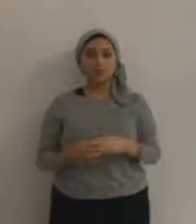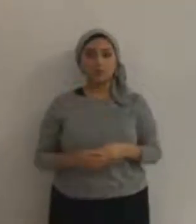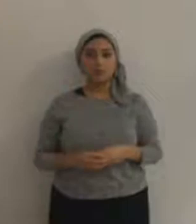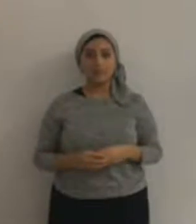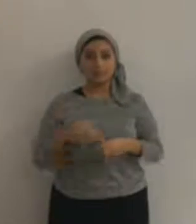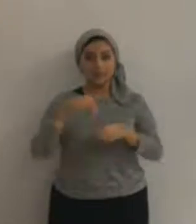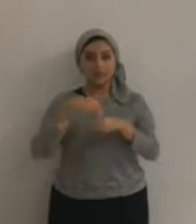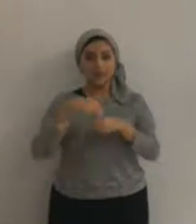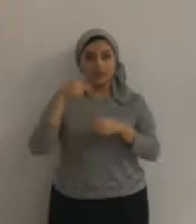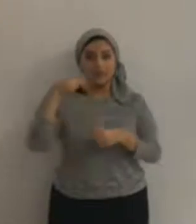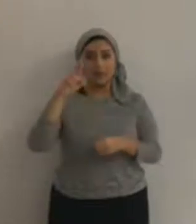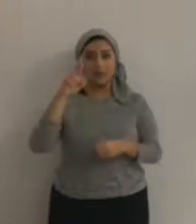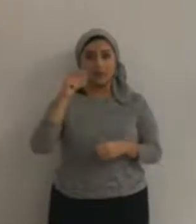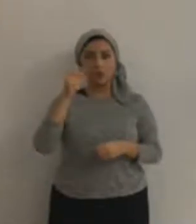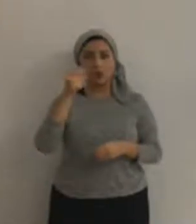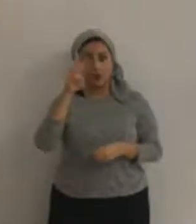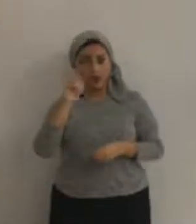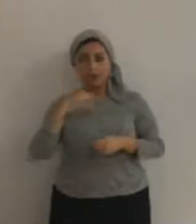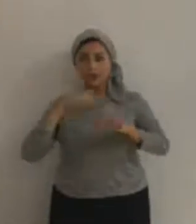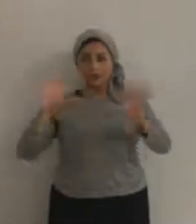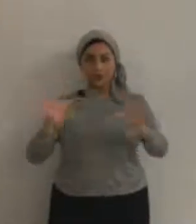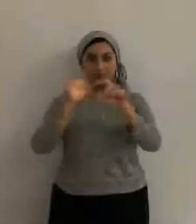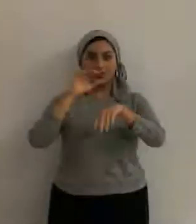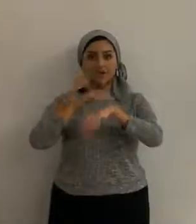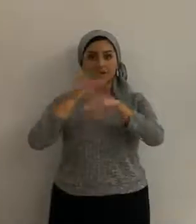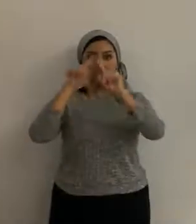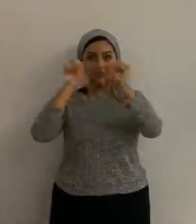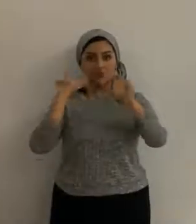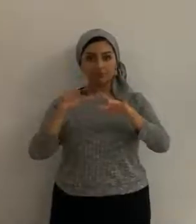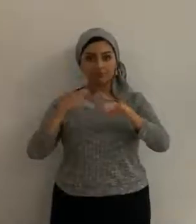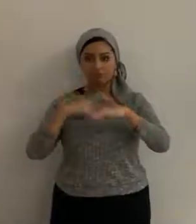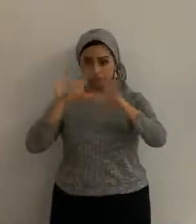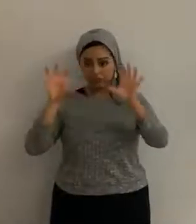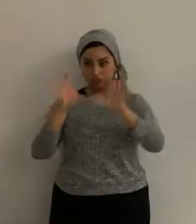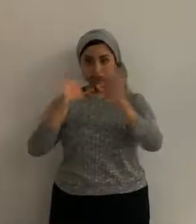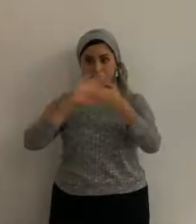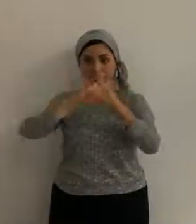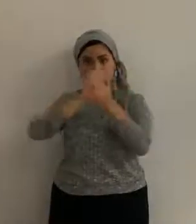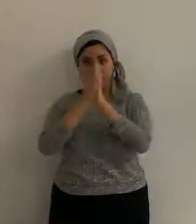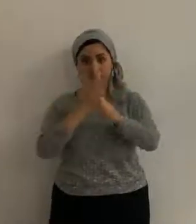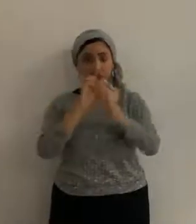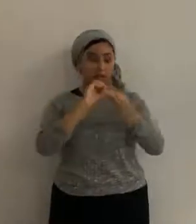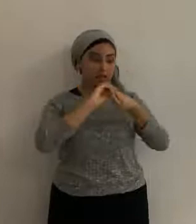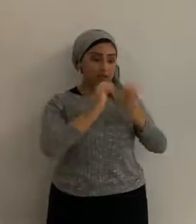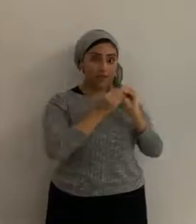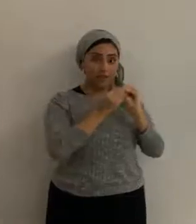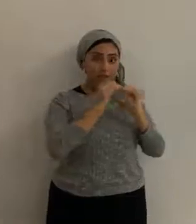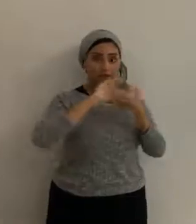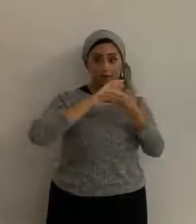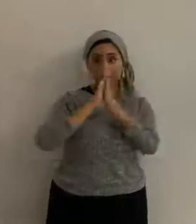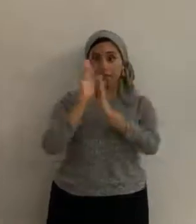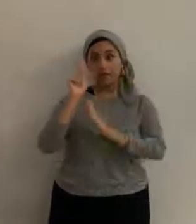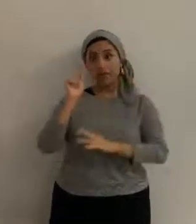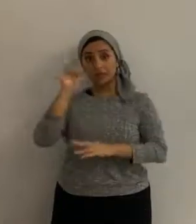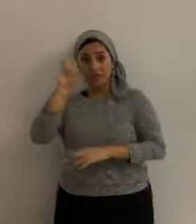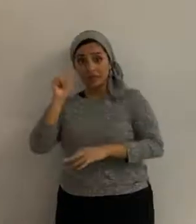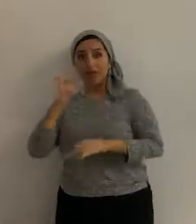programa de diseño asistido por computadora, al convertir estas coordenadas a UTM, yo ya puedo dibujar todo